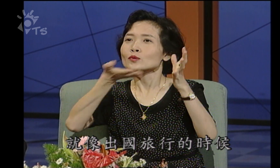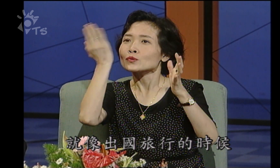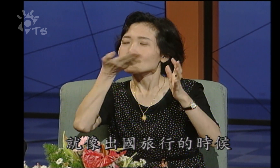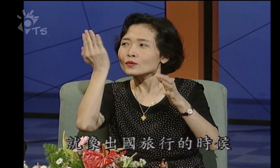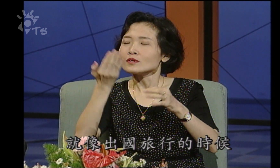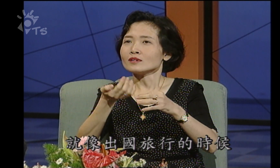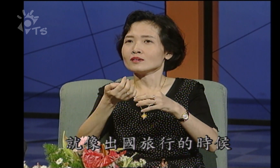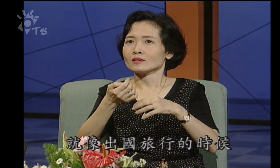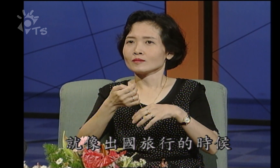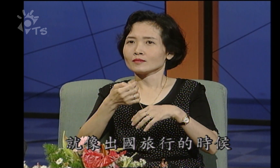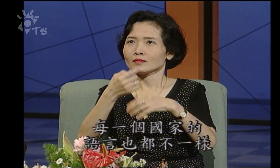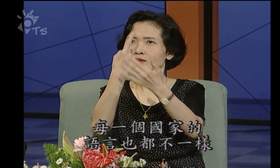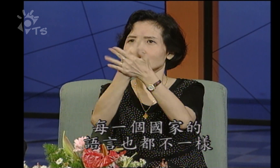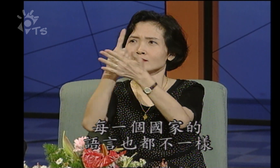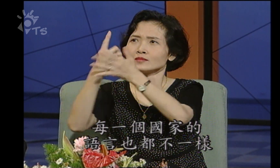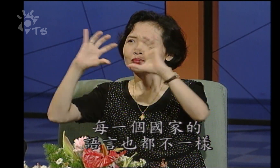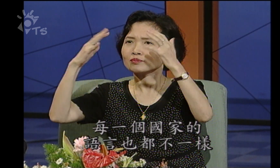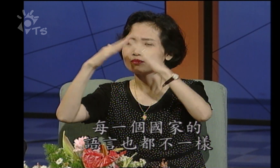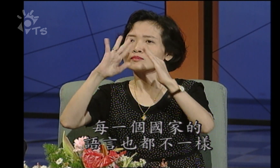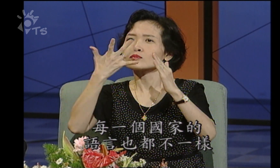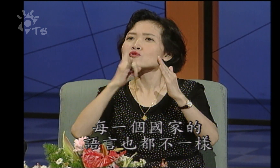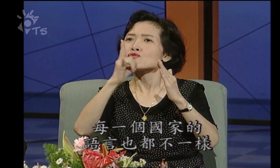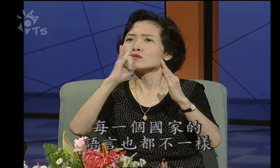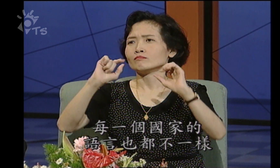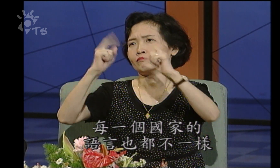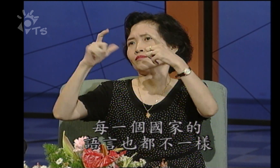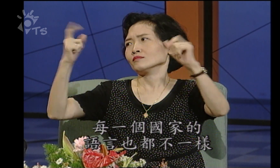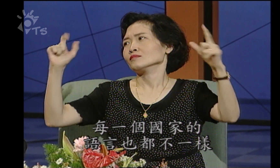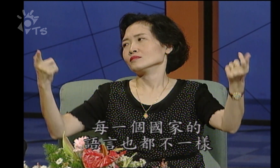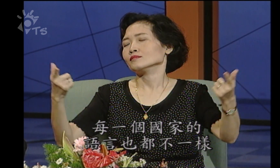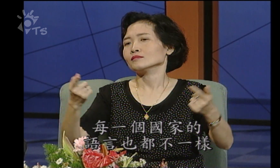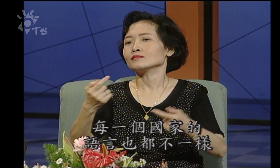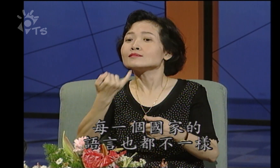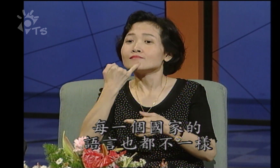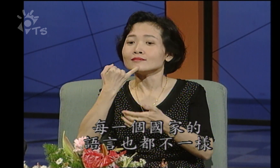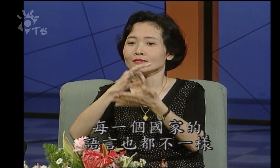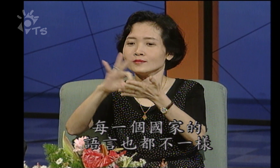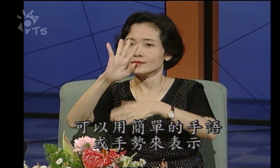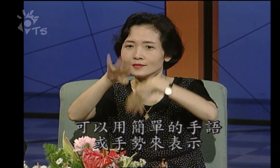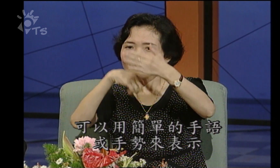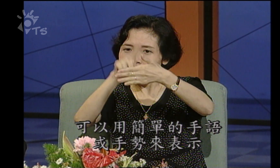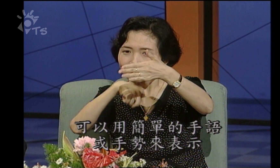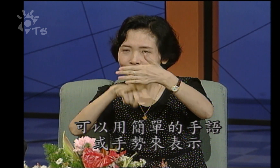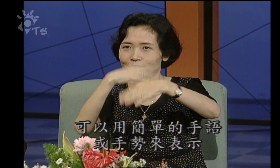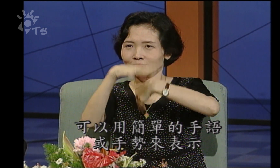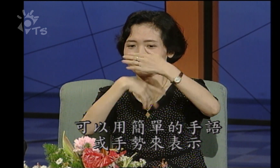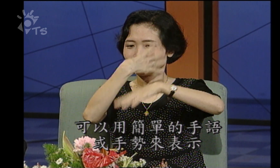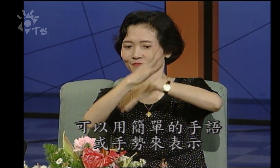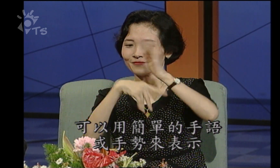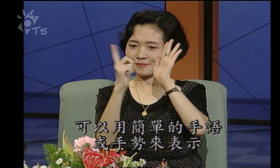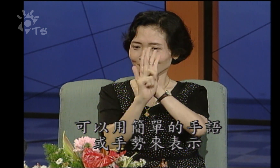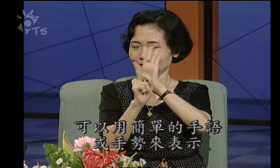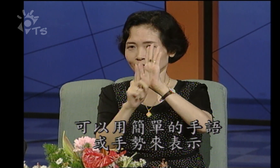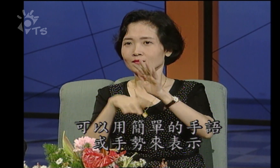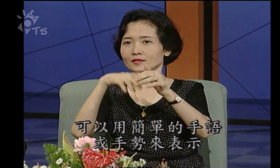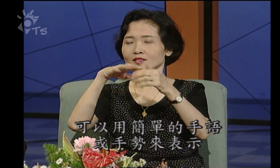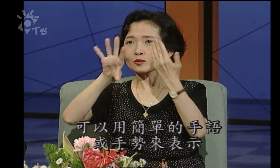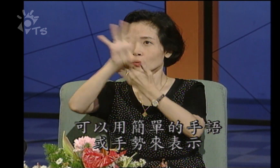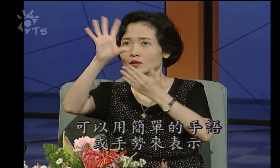时候，每一个国家的语言也都不一样，可以用简单的手语或者手势来表示， 是的，